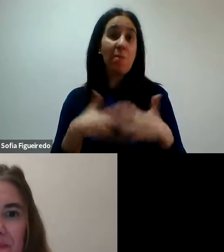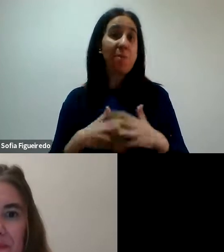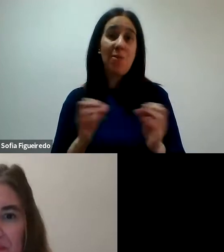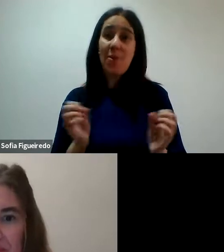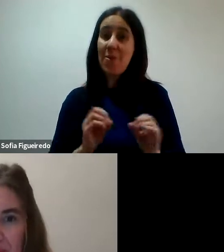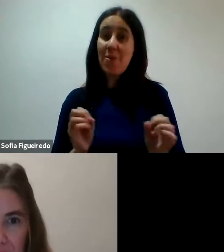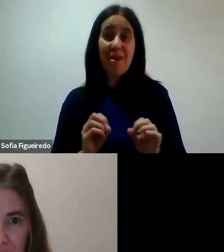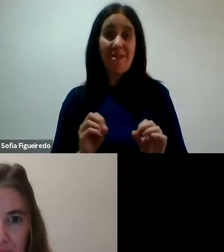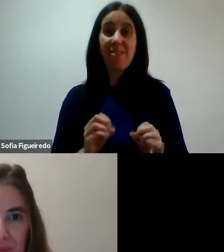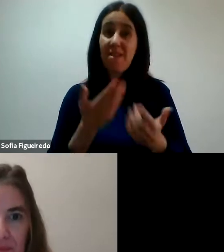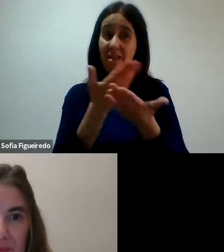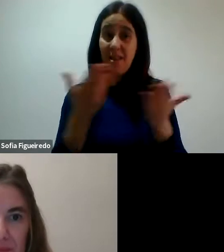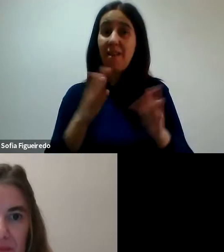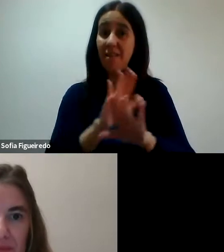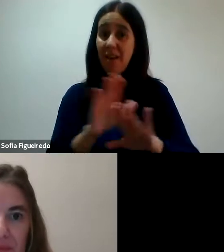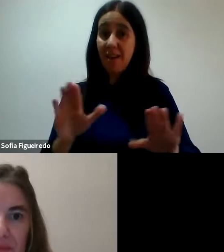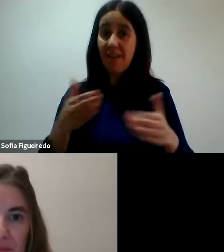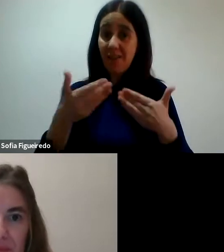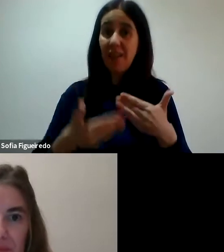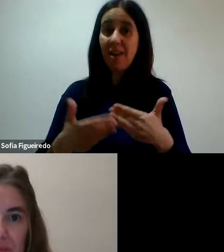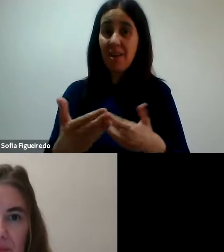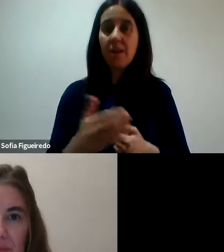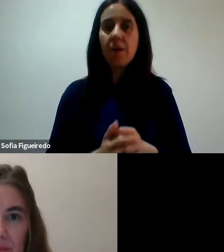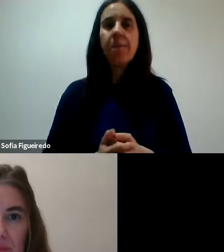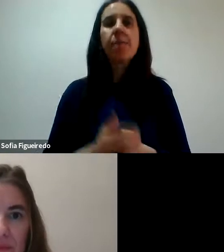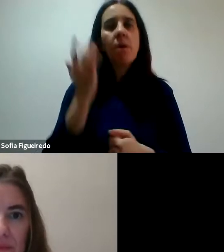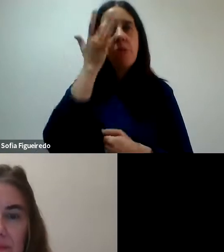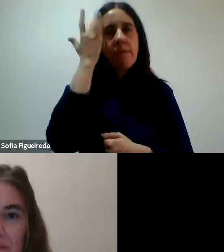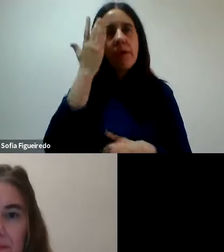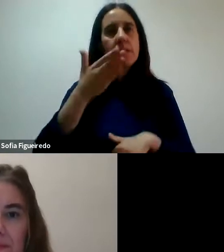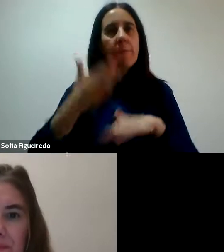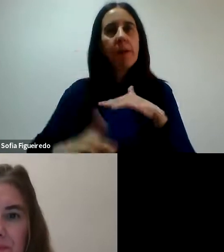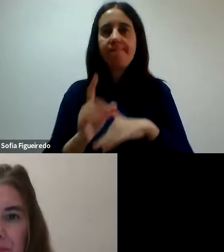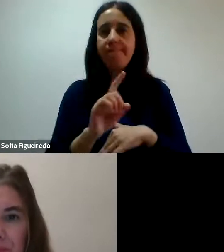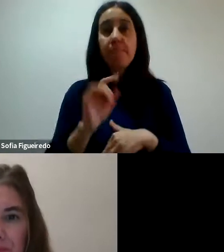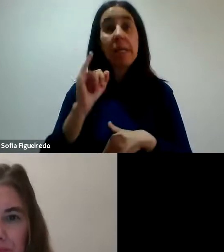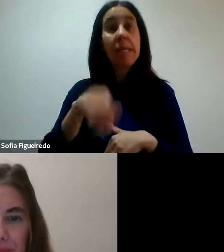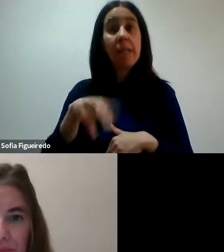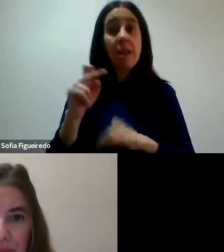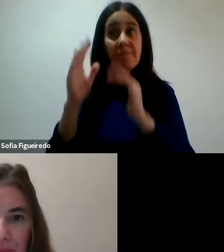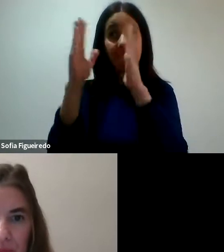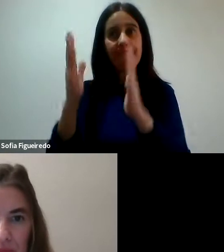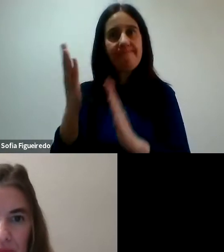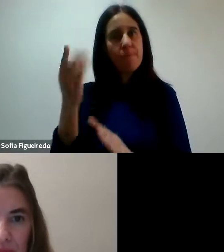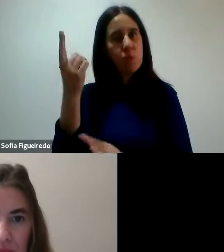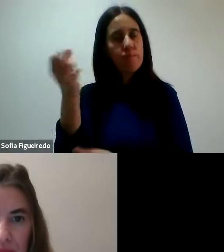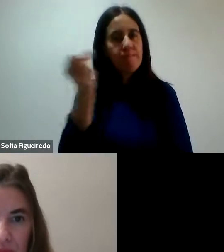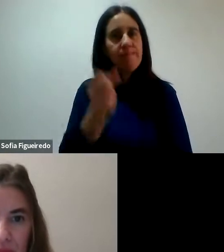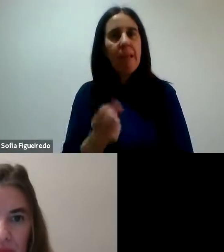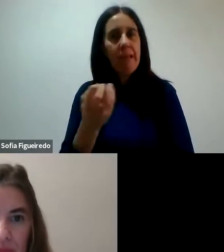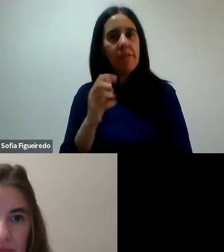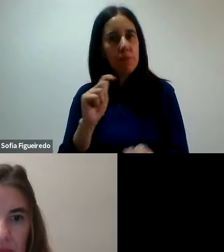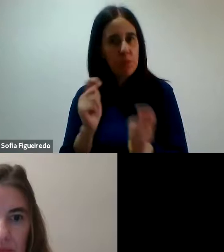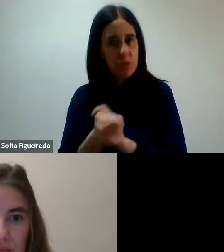ficar. Não é um processo que se faça de um dia para o outro. O INA é precisamente um dos agentes precisamente dessa